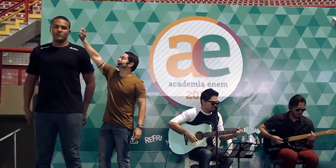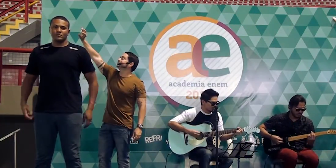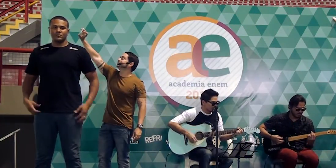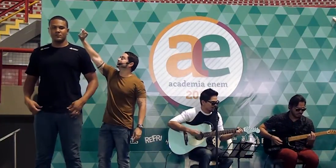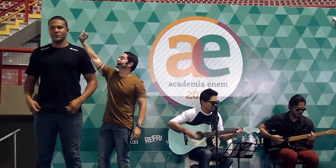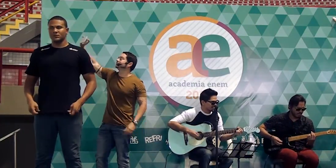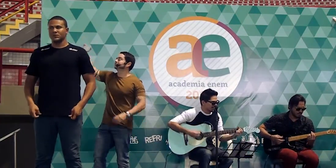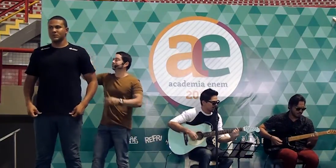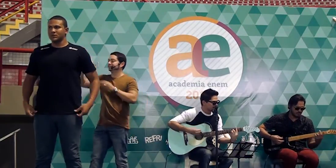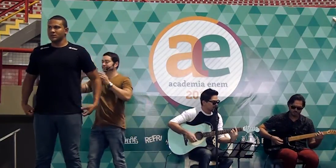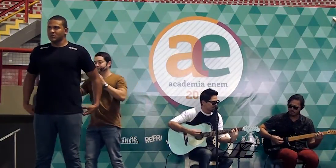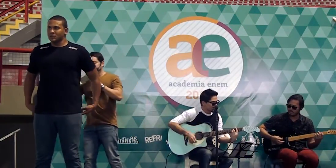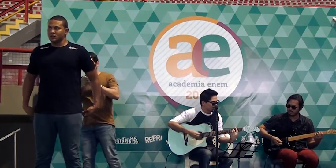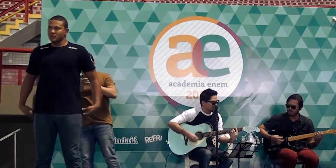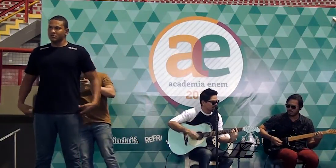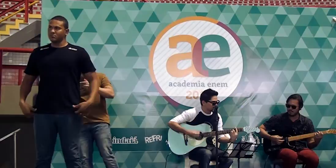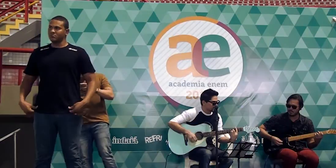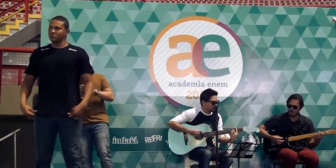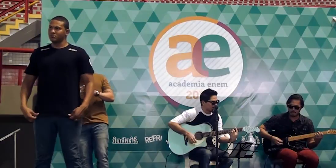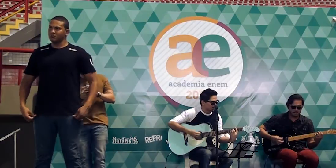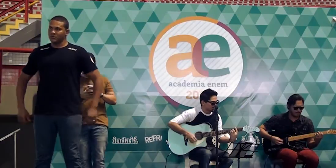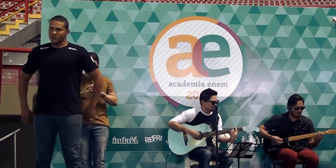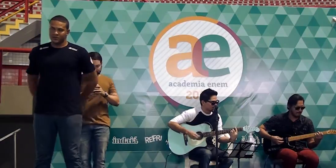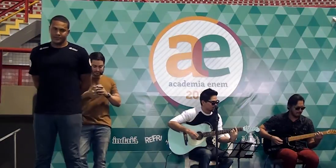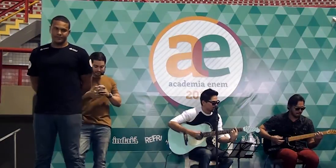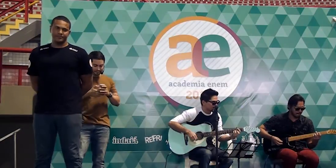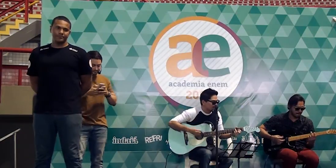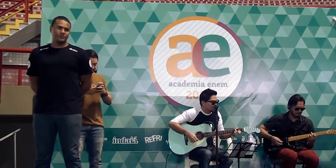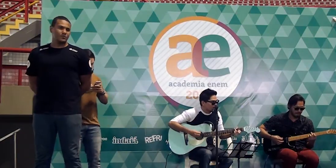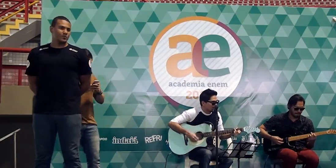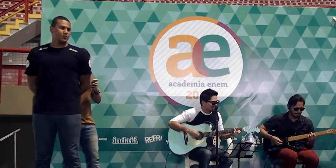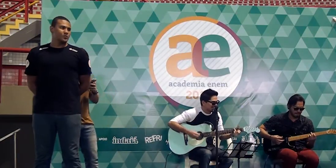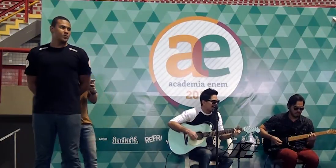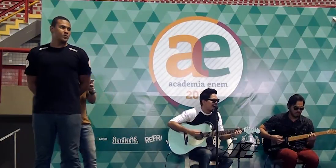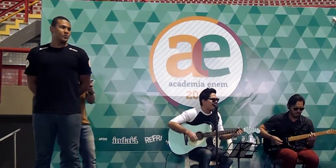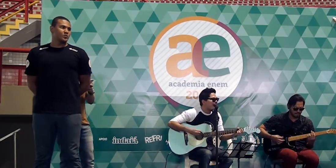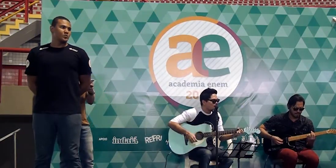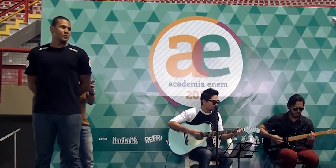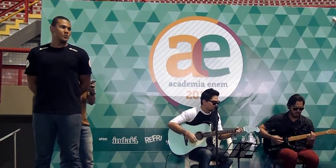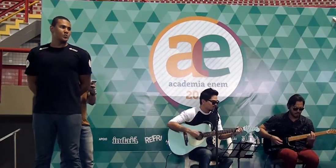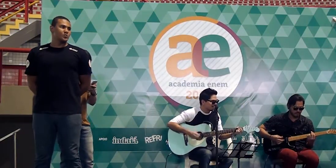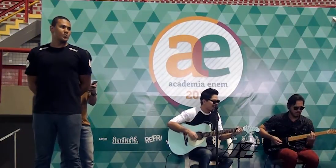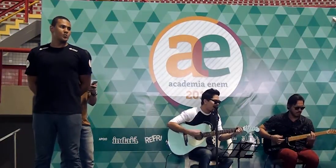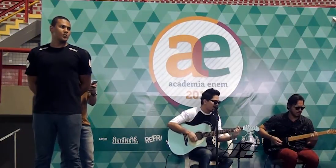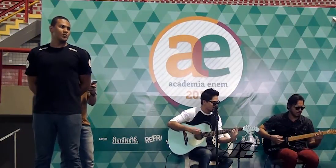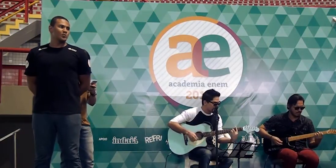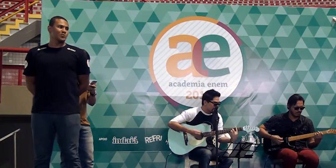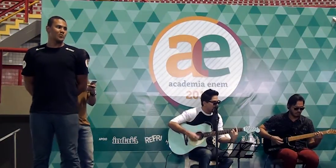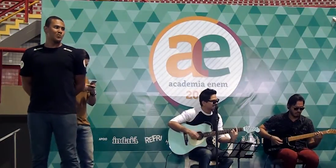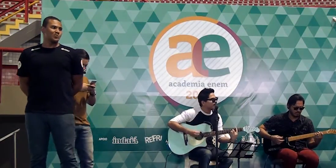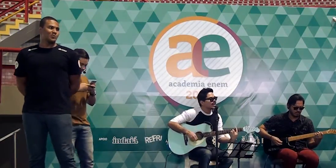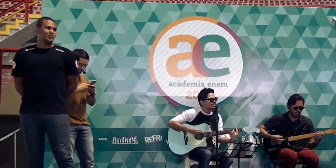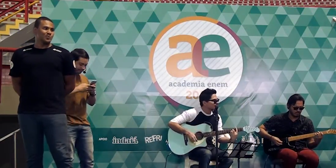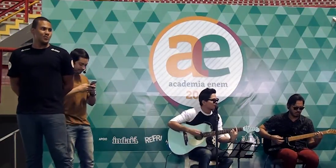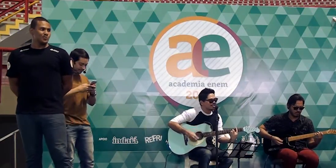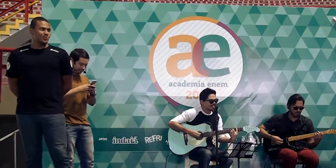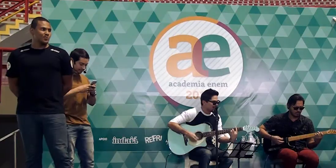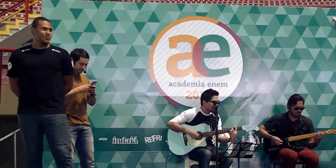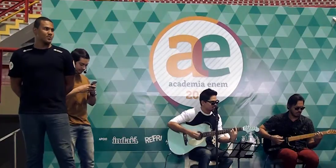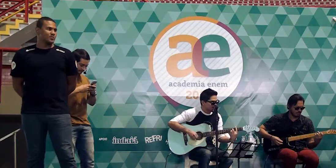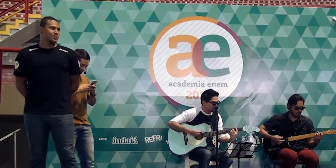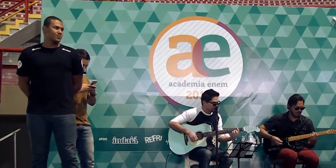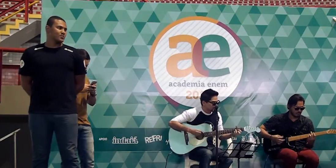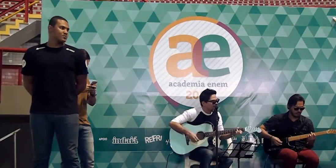USA, de 9 às 6. Desde pequenos nós comemos lixo comercial, industrial. Mas agora chegou